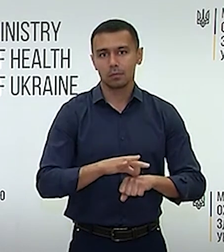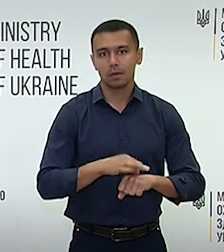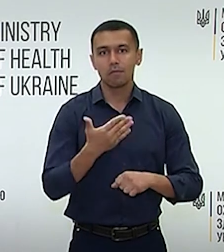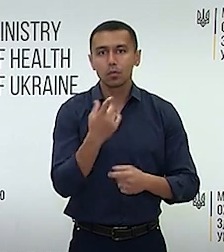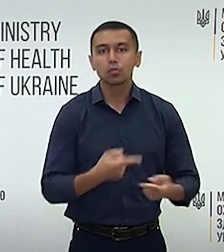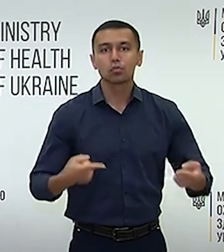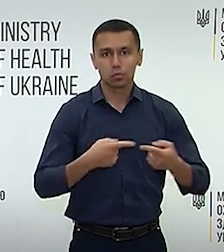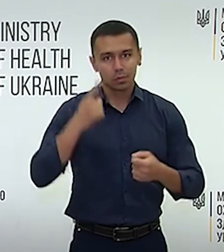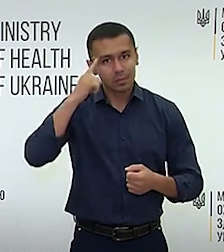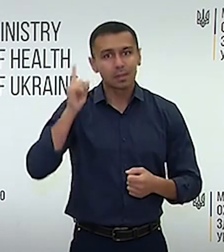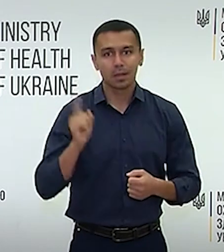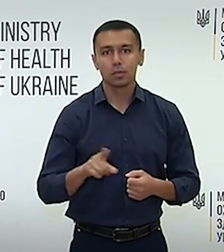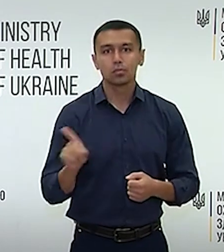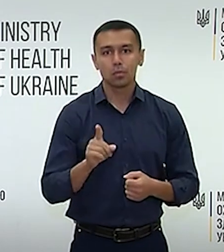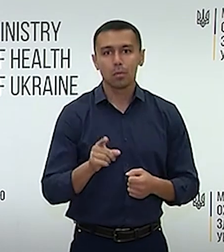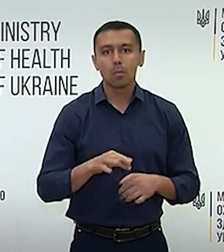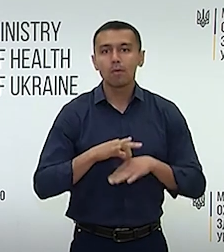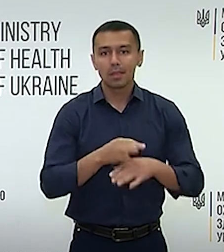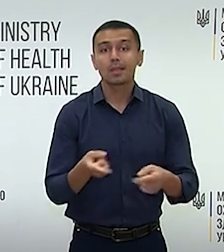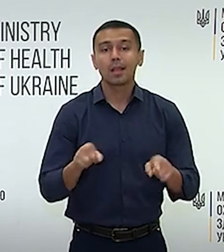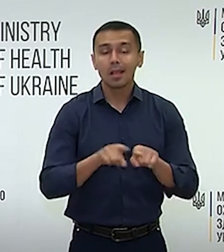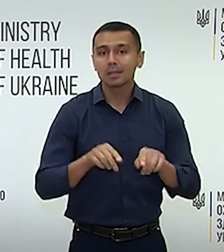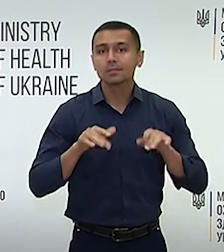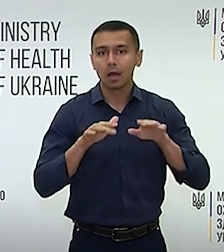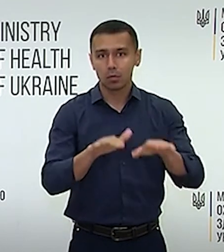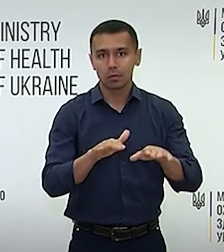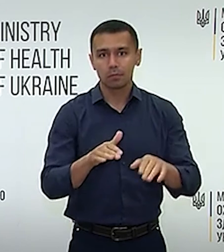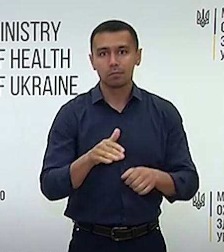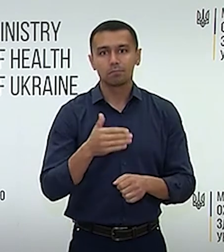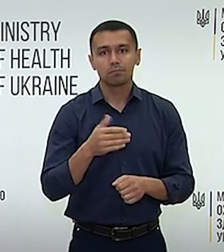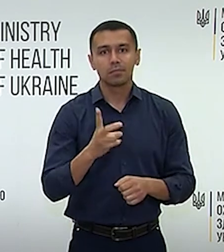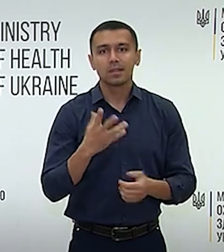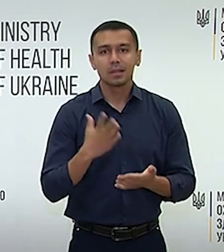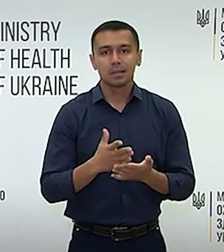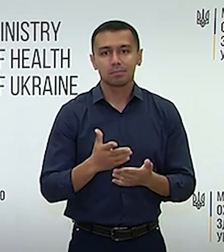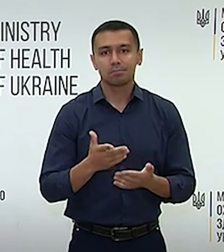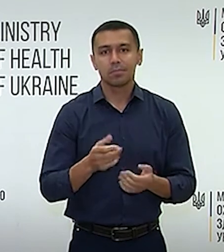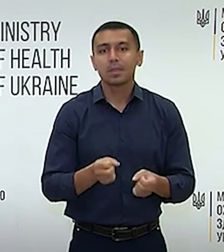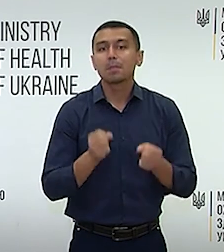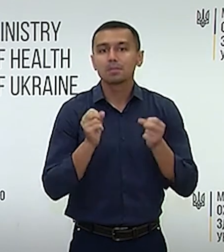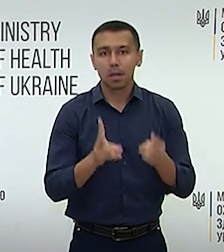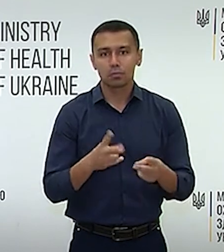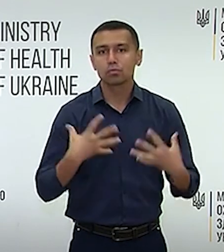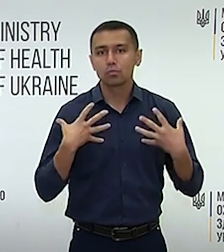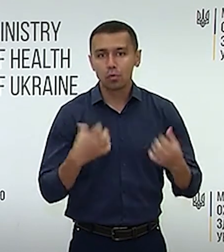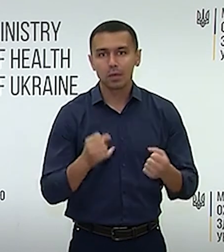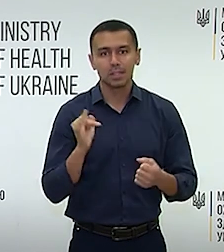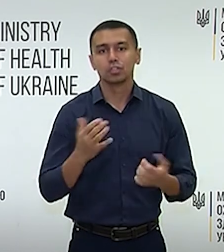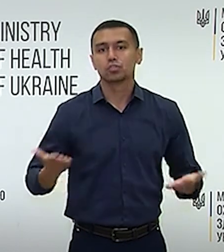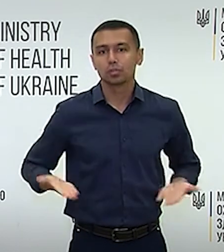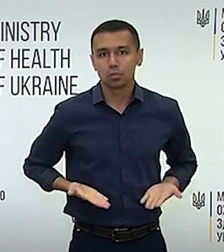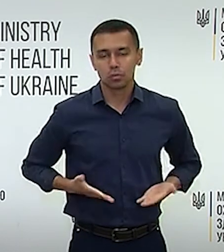Ви точно знаєте, що проведення таких заходів, воно несе небезпеку здоров'ю і